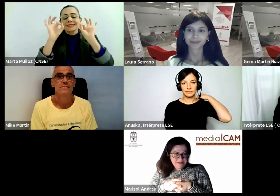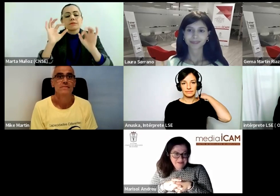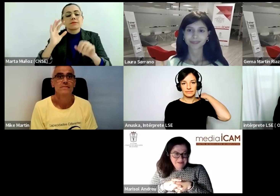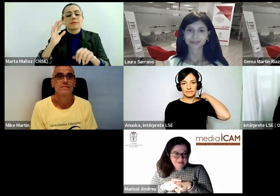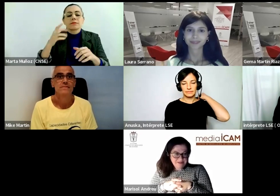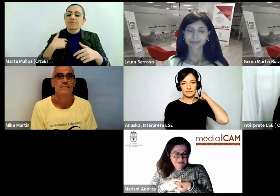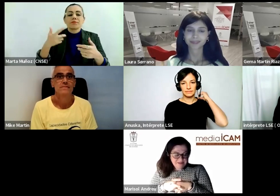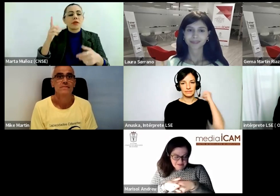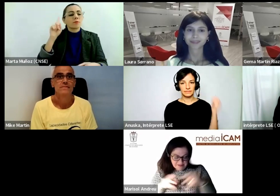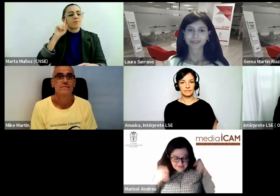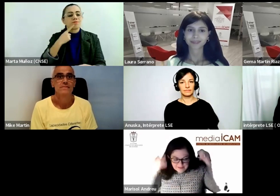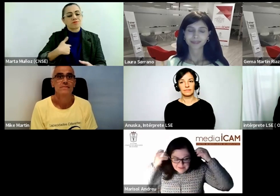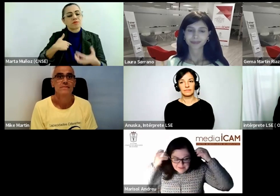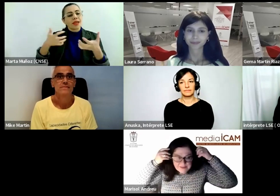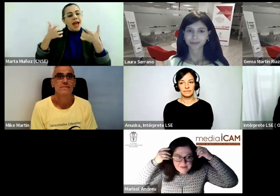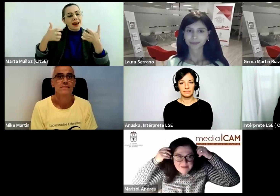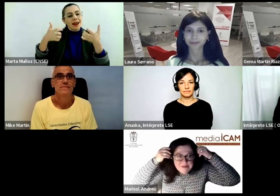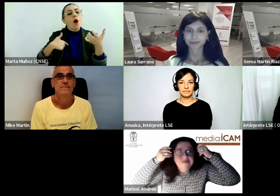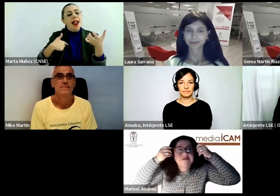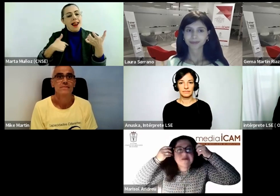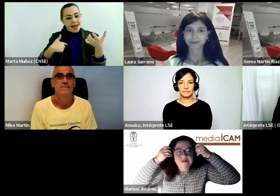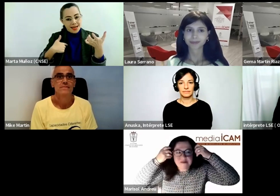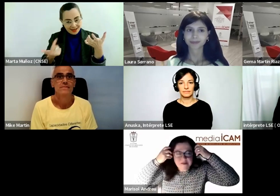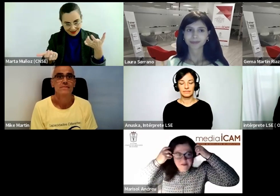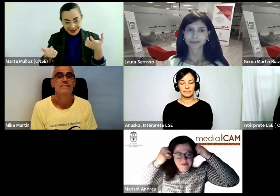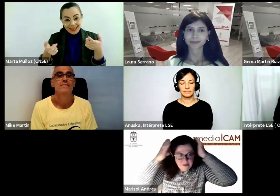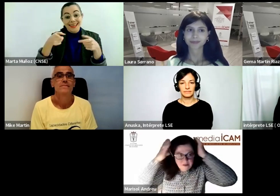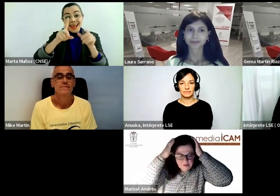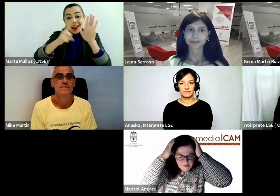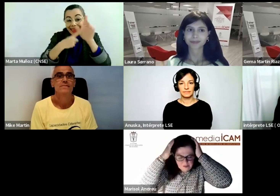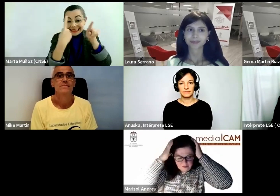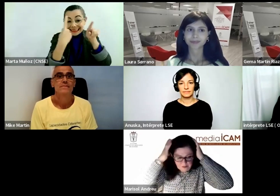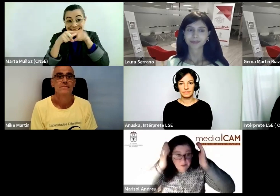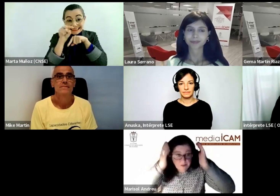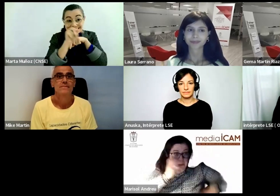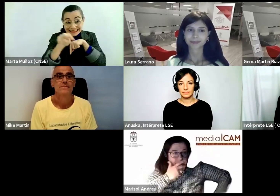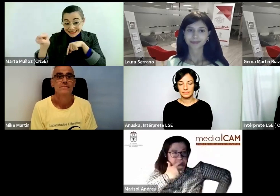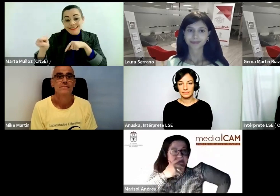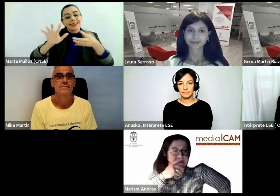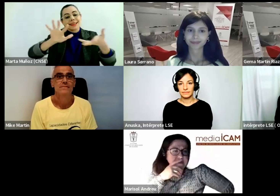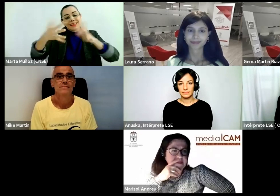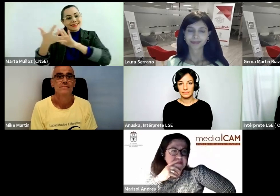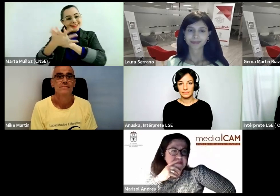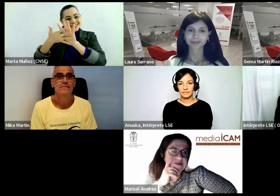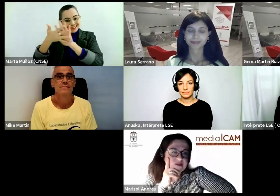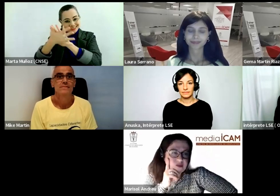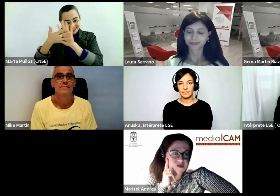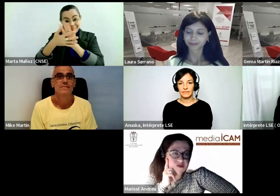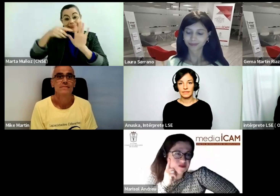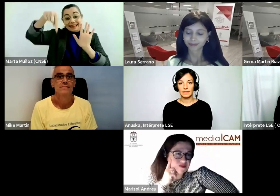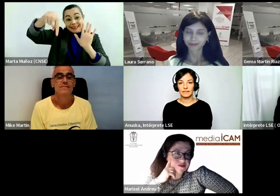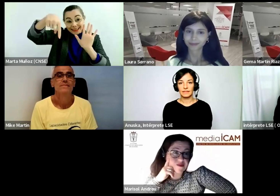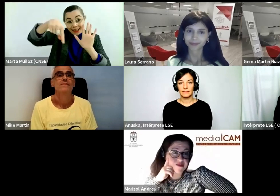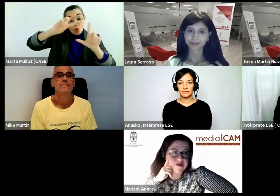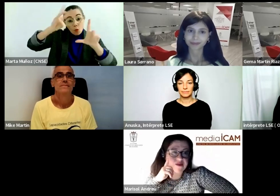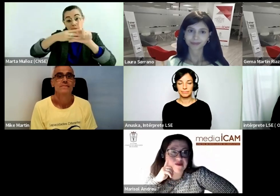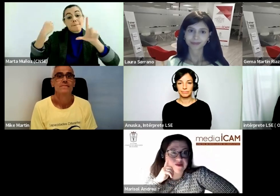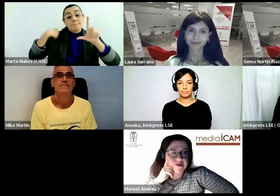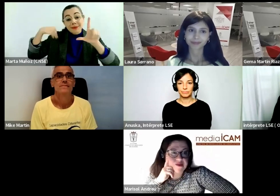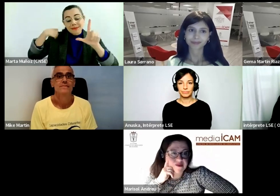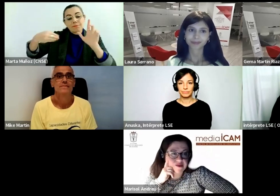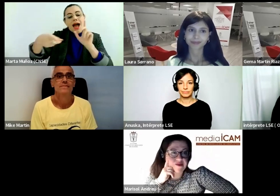web hará referencia a diferentes legislaciones de cuáles son los beneficios de las personas sordas en este tipo de